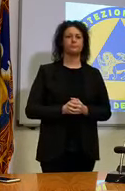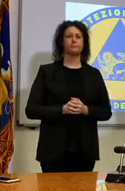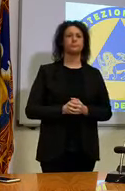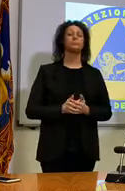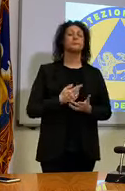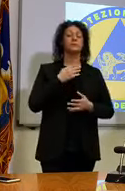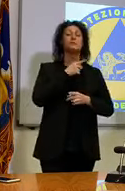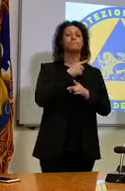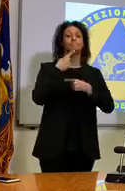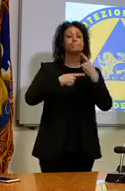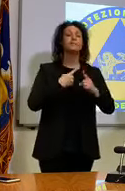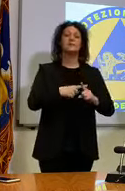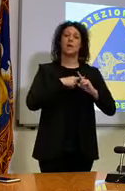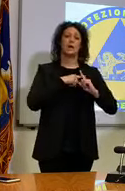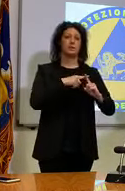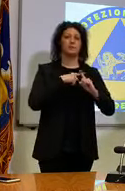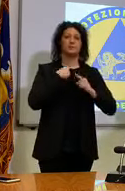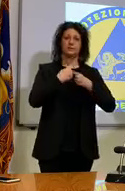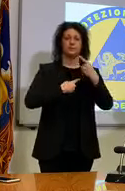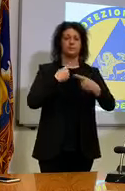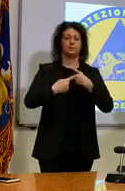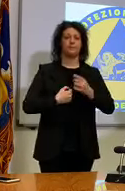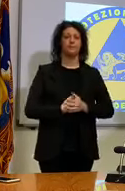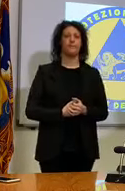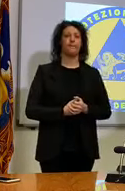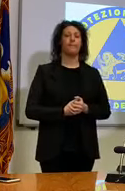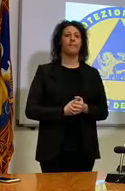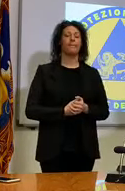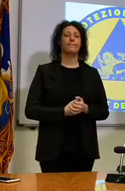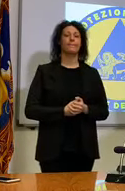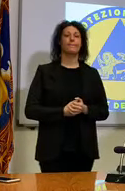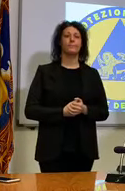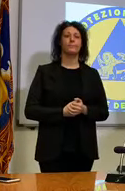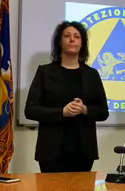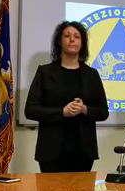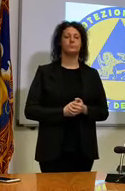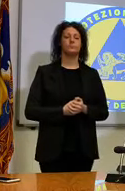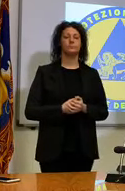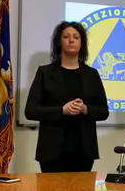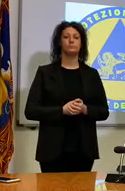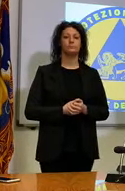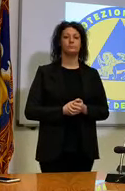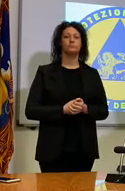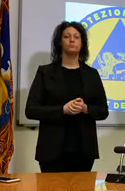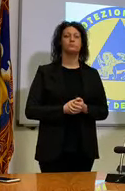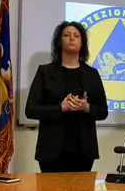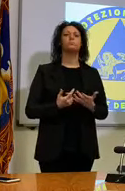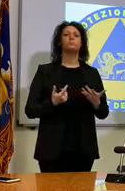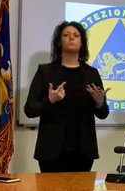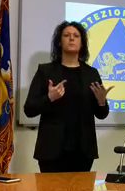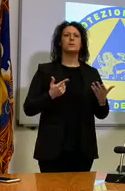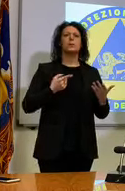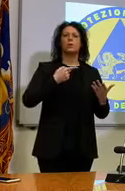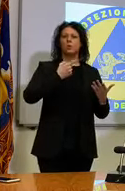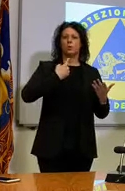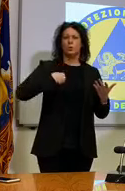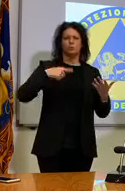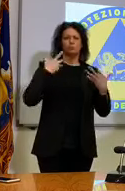po' di sacrificio. Dopodiché noi stiamo già pensando a predisporre un